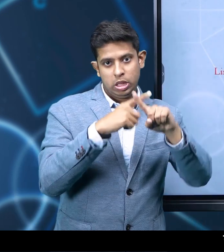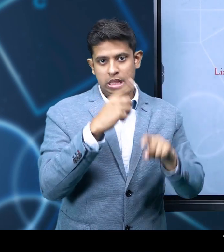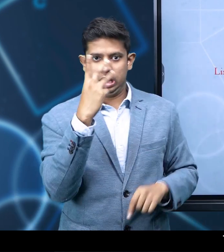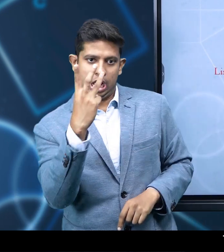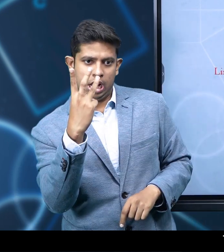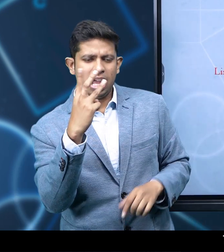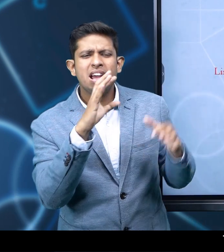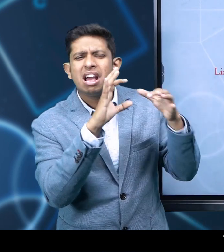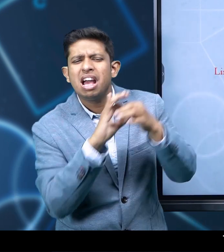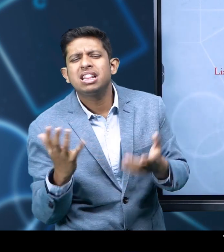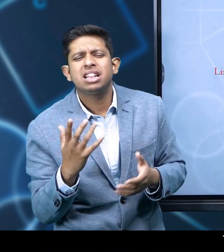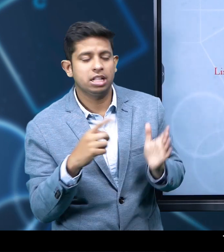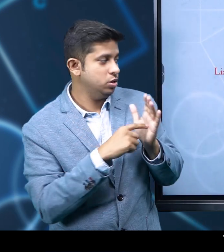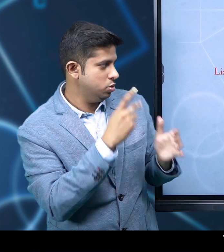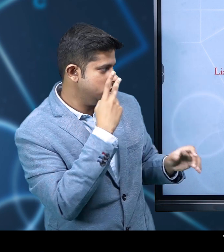3च्या पटीत यादी करा.